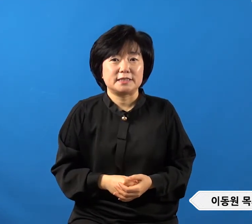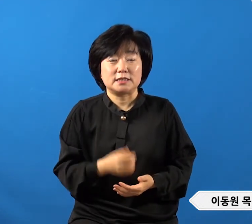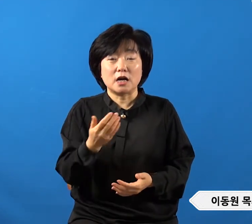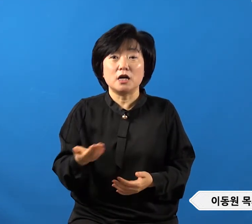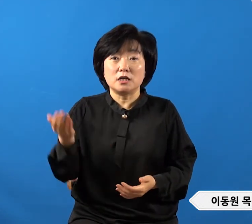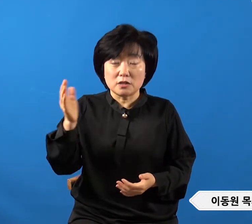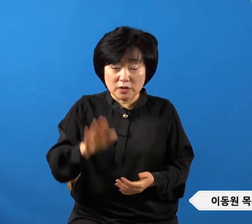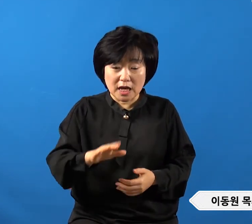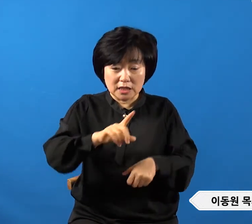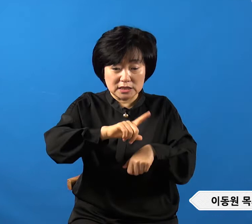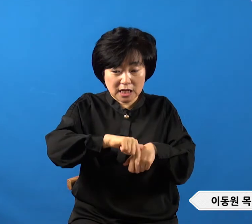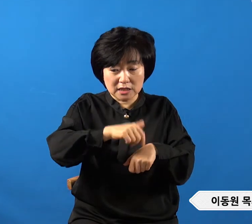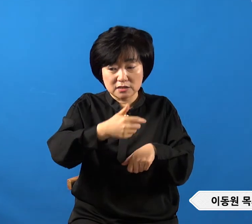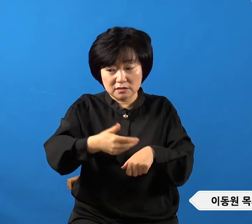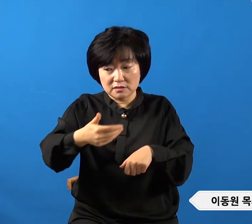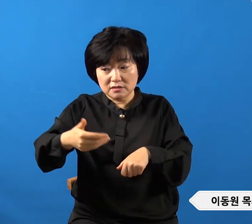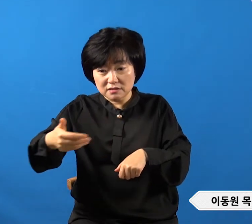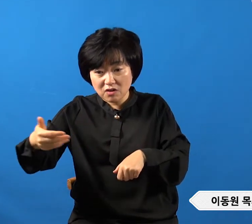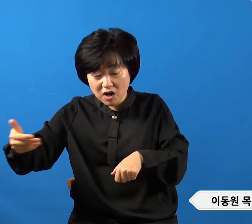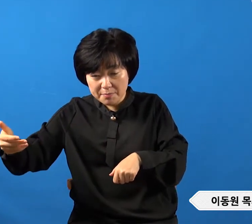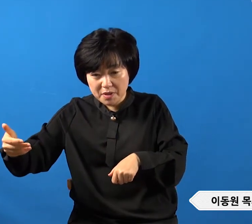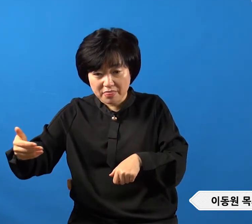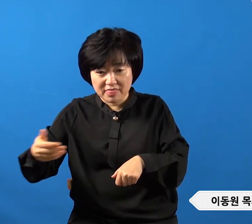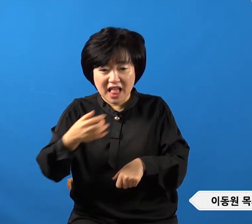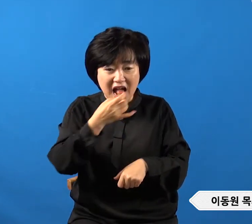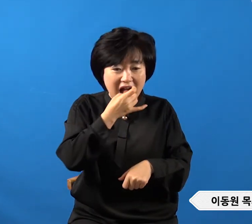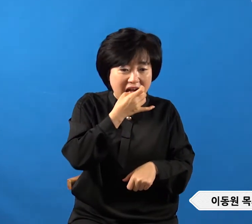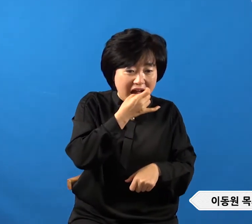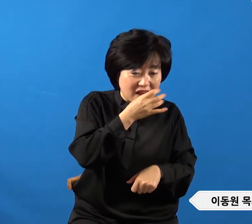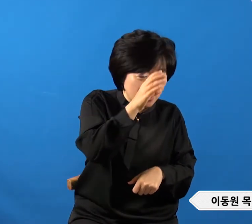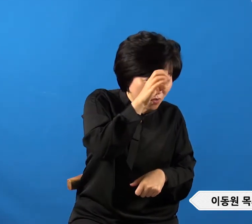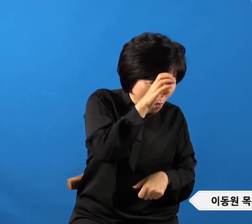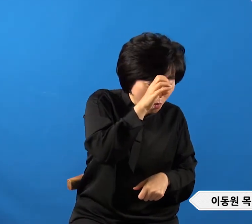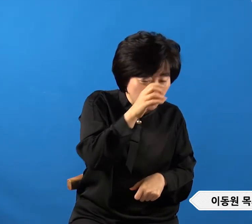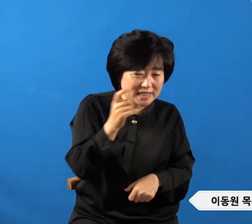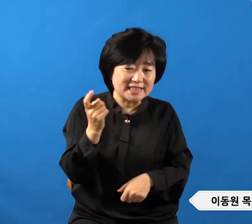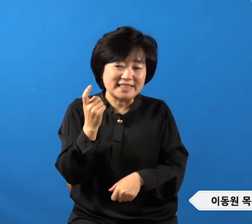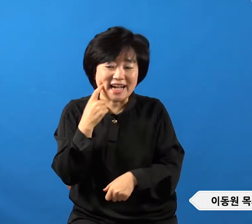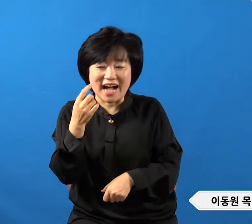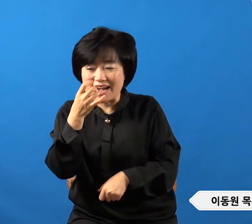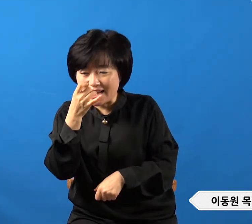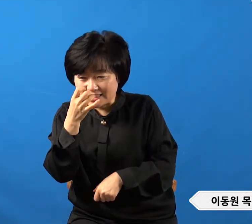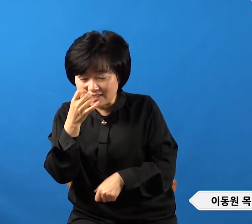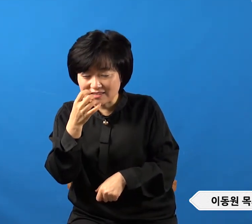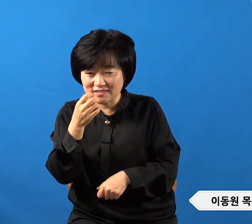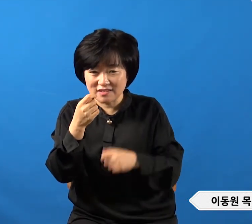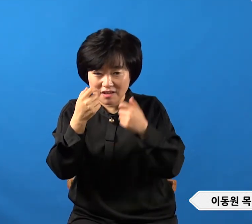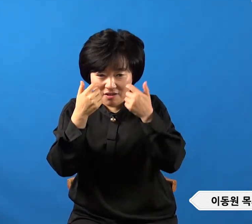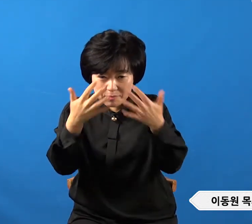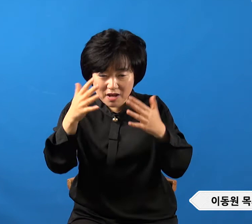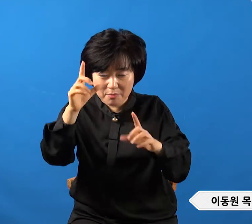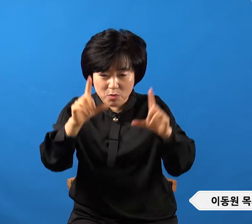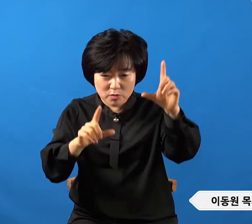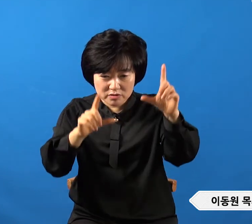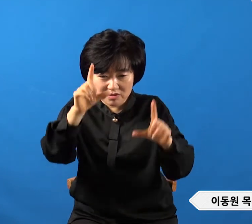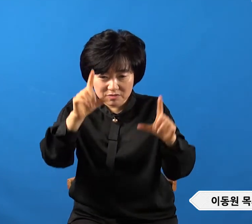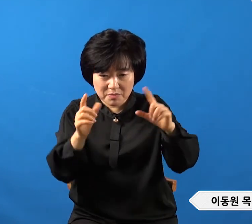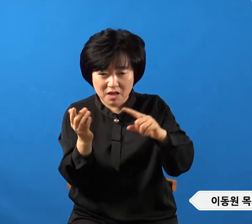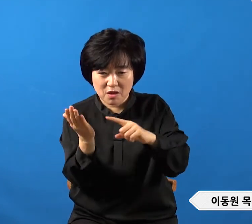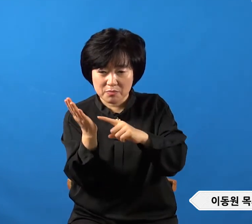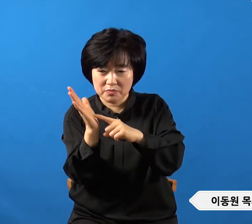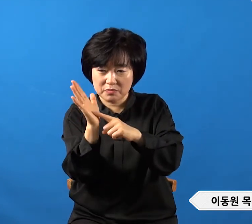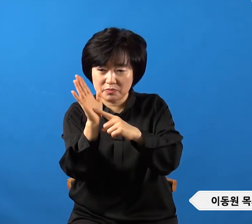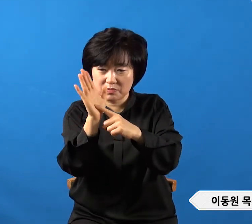자, 그러나 시간이 흘러가면 알곡과 가라지는 스스로 그 모습을 서서히 그 정체를 드러나게